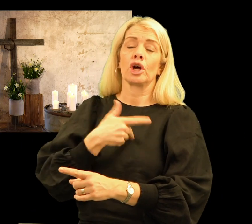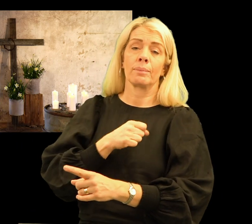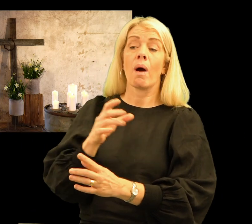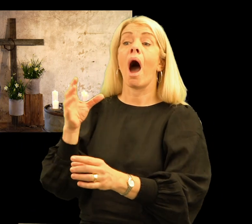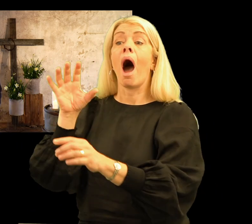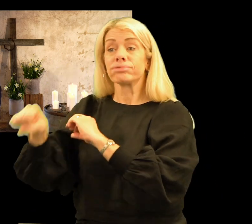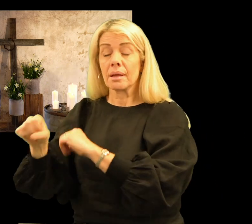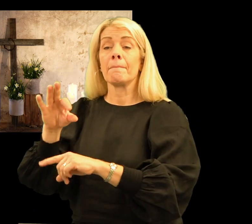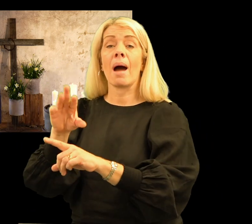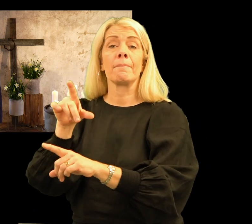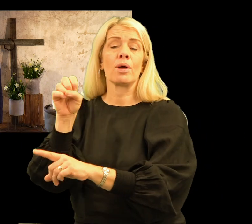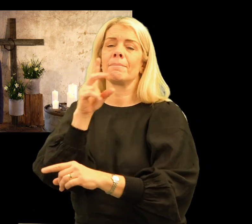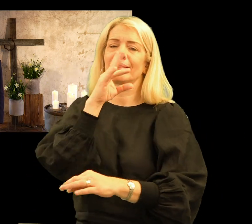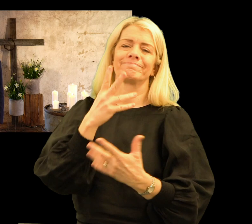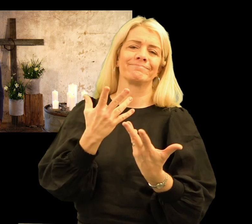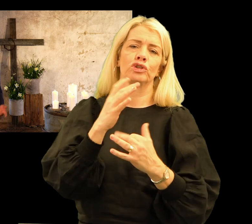mot Malmö.